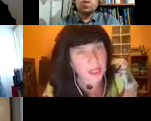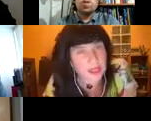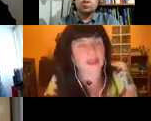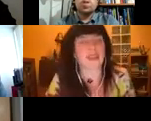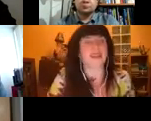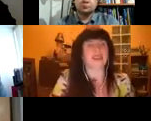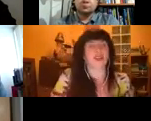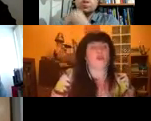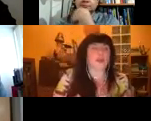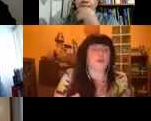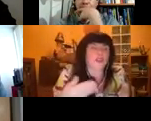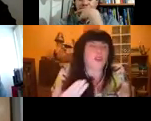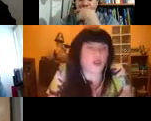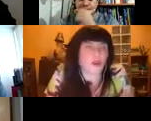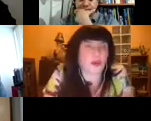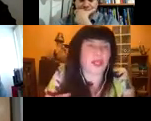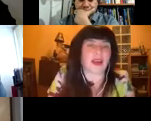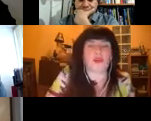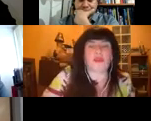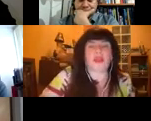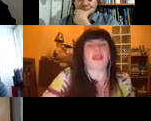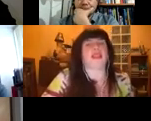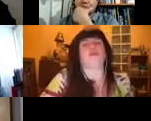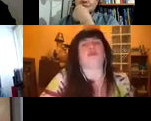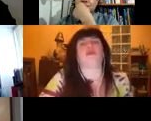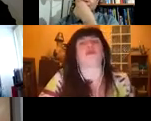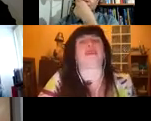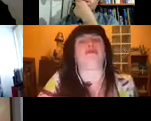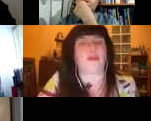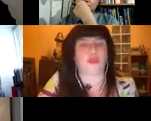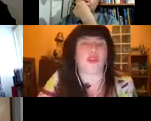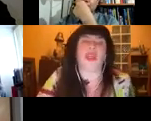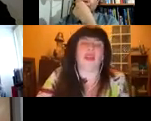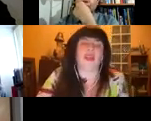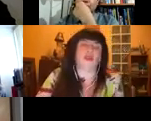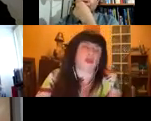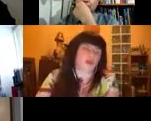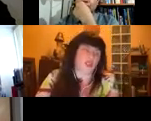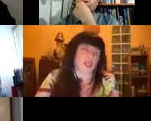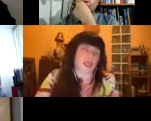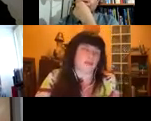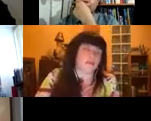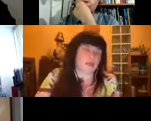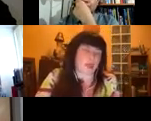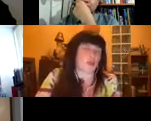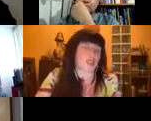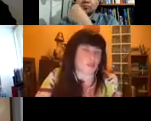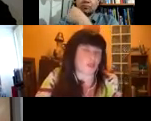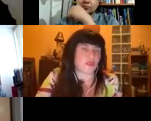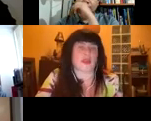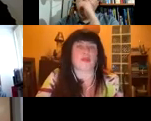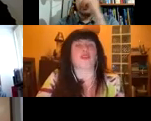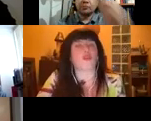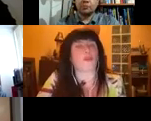dirección del cuerpo, del tronco, como mirábamos en el ejemplo que observamos. Los recursos de